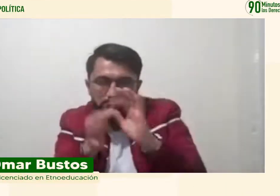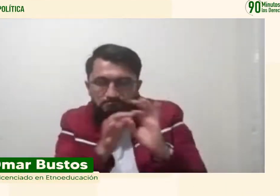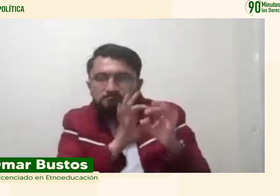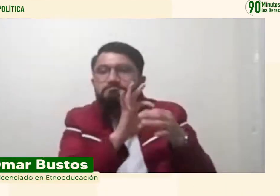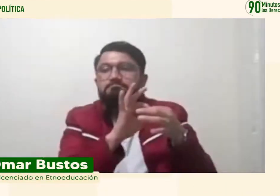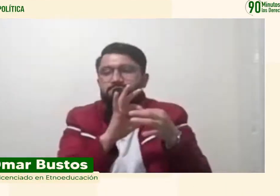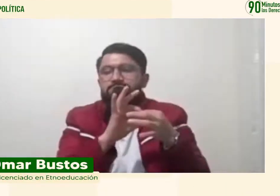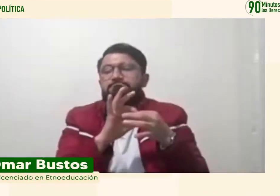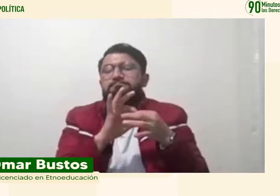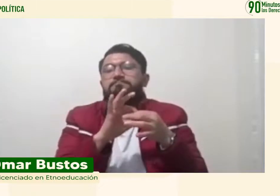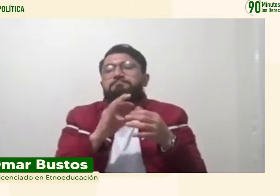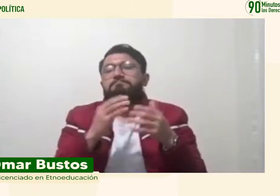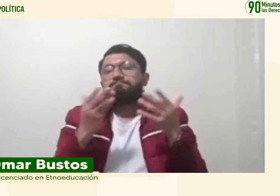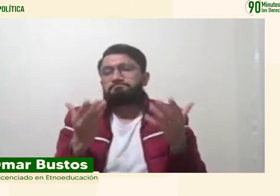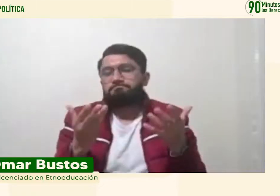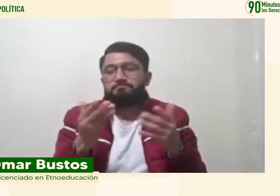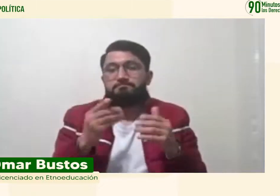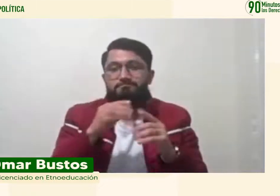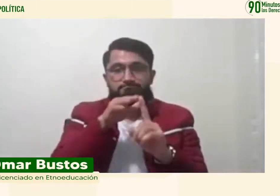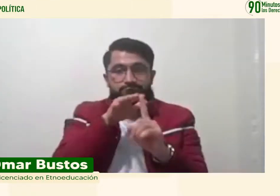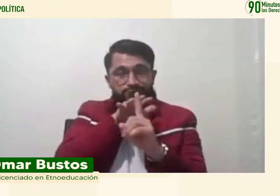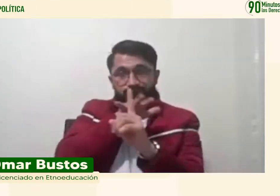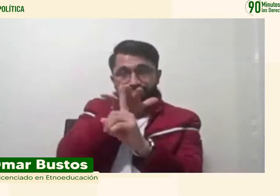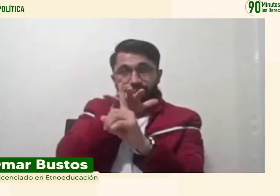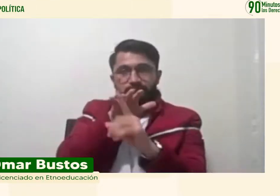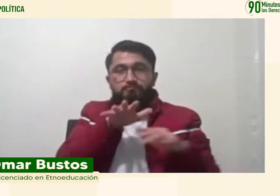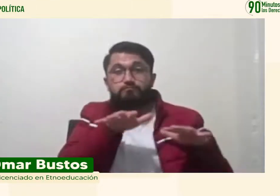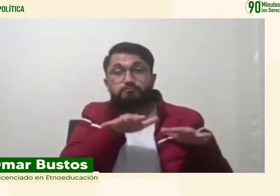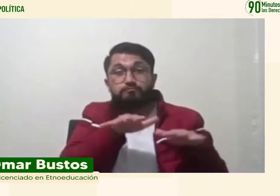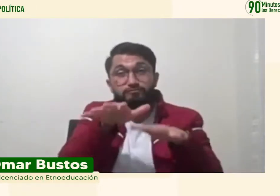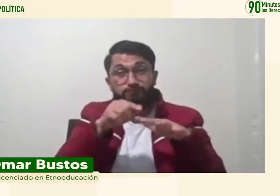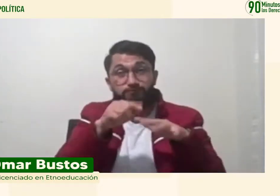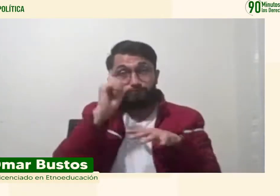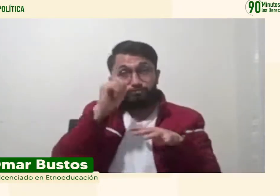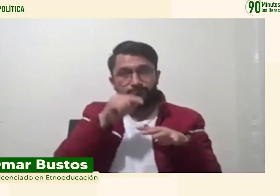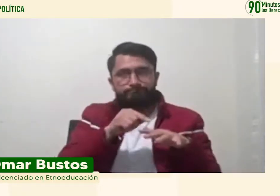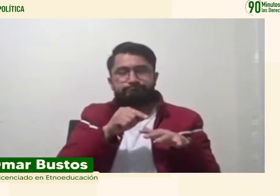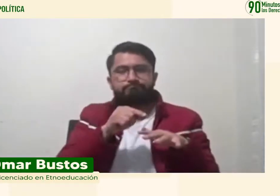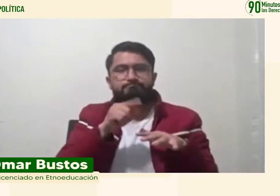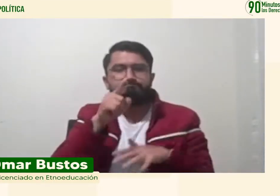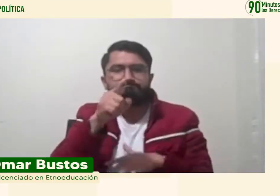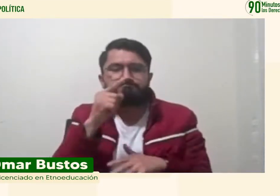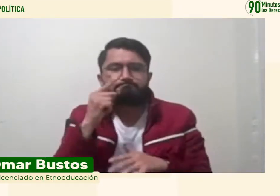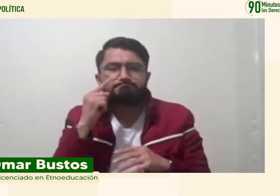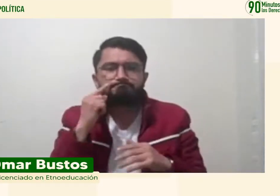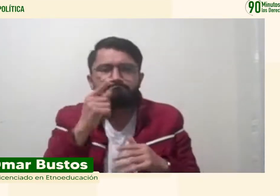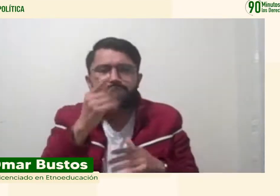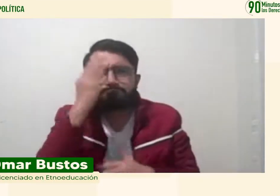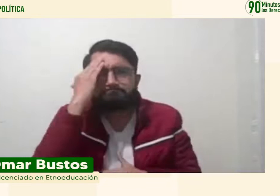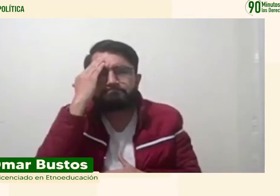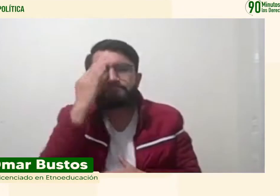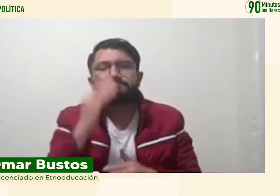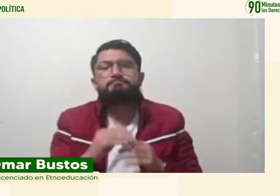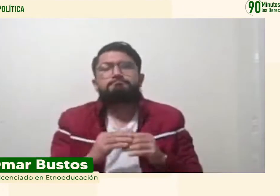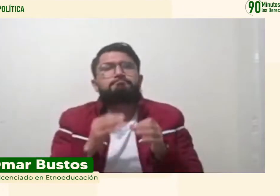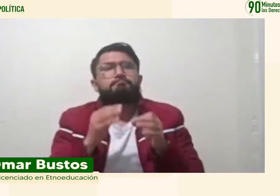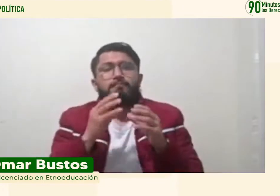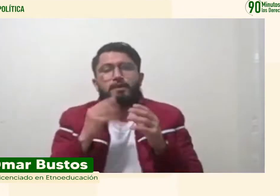bueno en relación a lo que se está diciendo y la incidencia que se pueda hacer en el contexto político